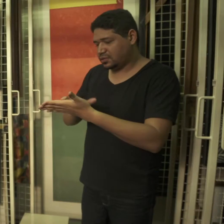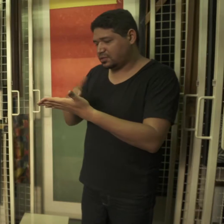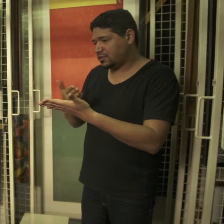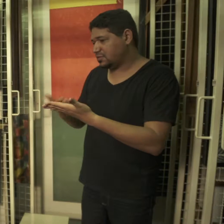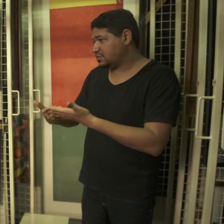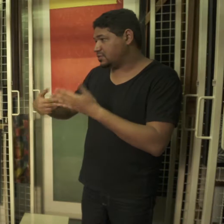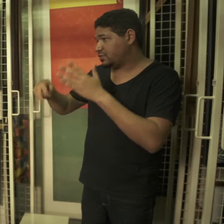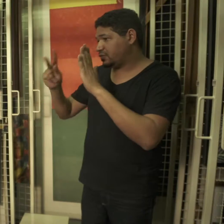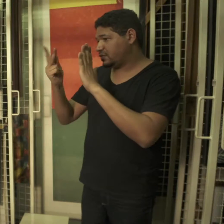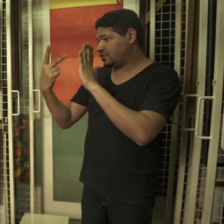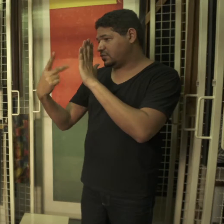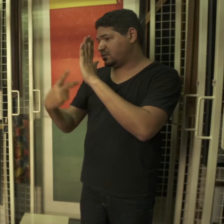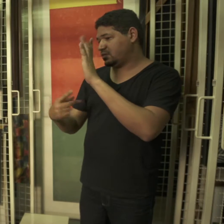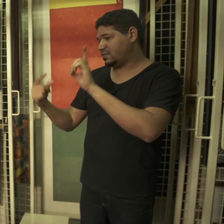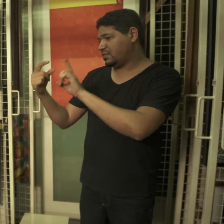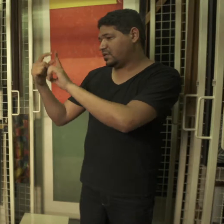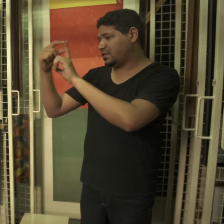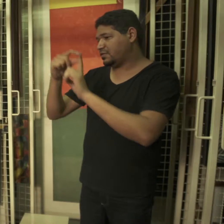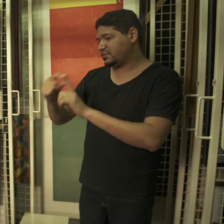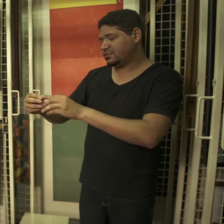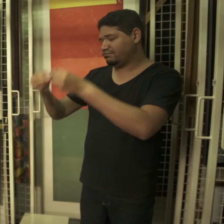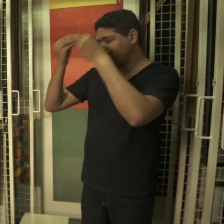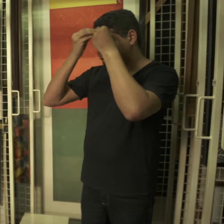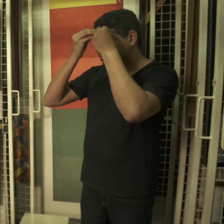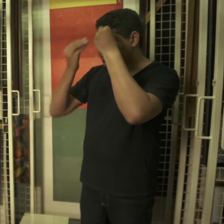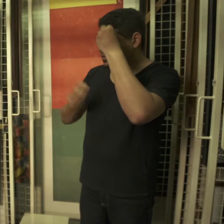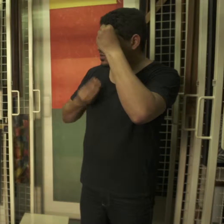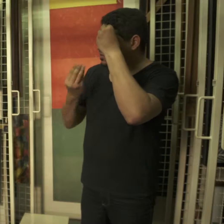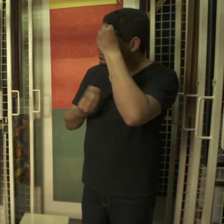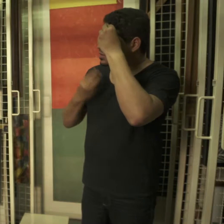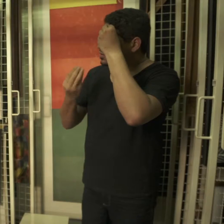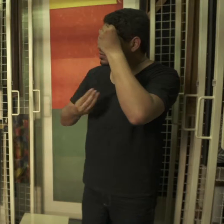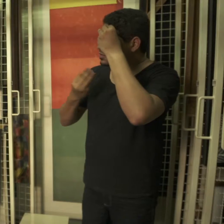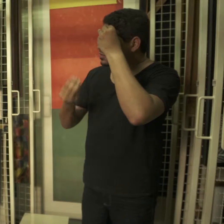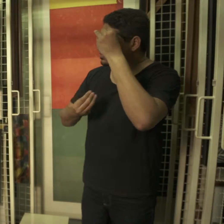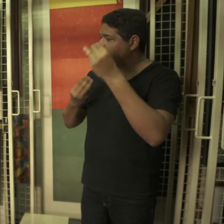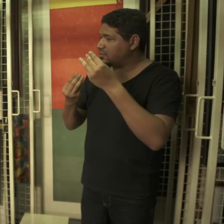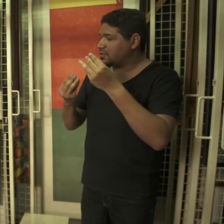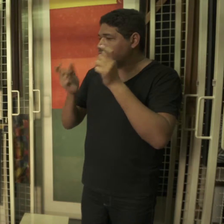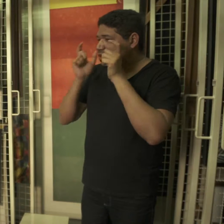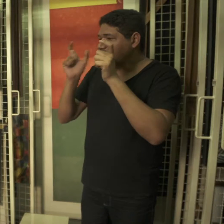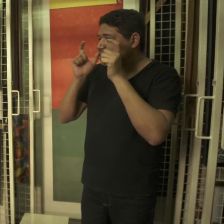imagem Para mim em palavras O quanto O quanto é interessante Essa obra Porque